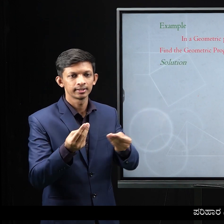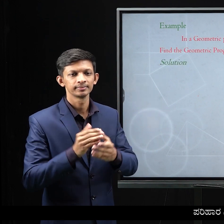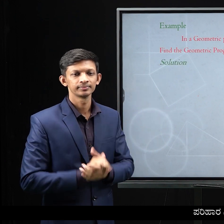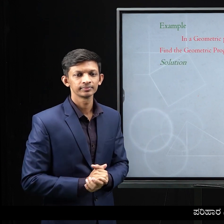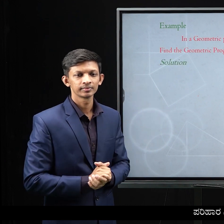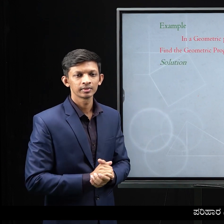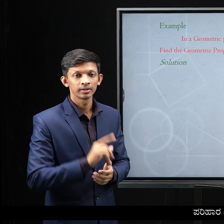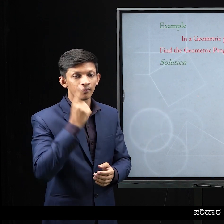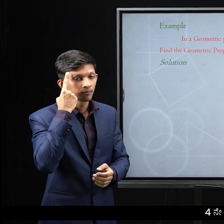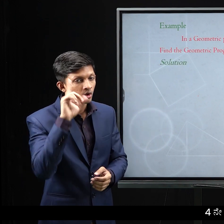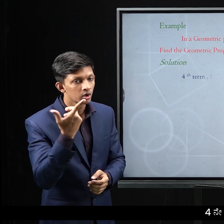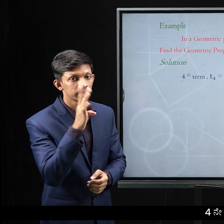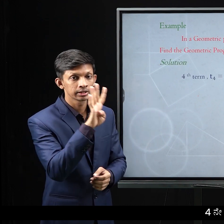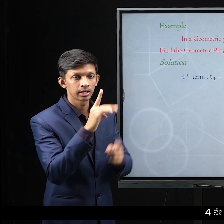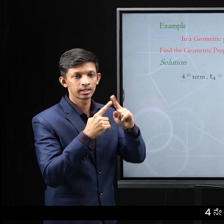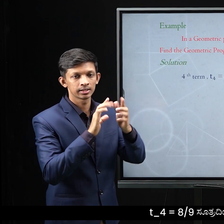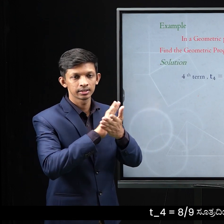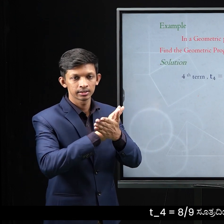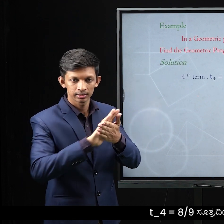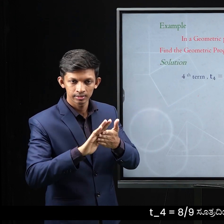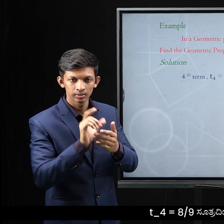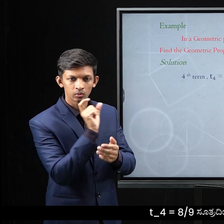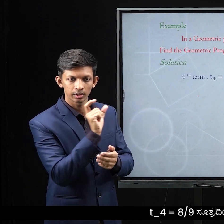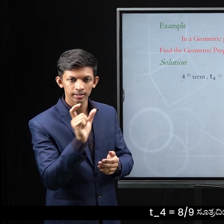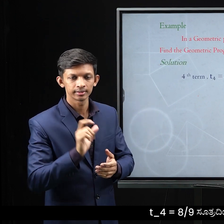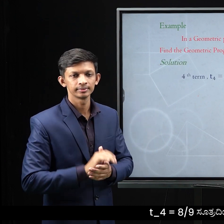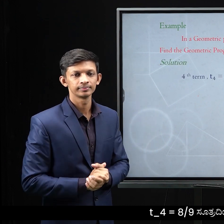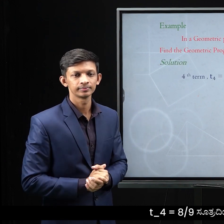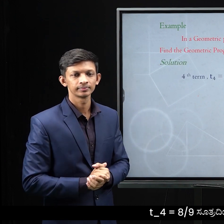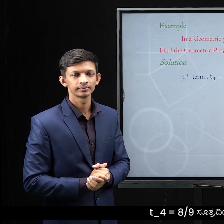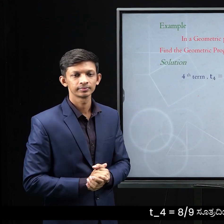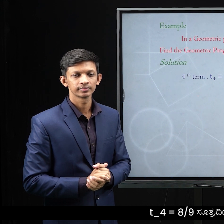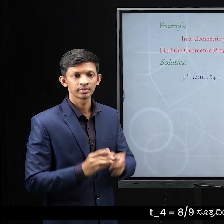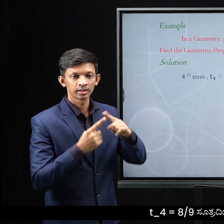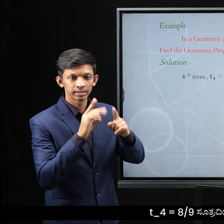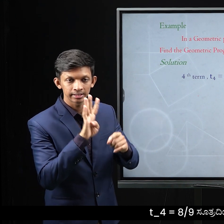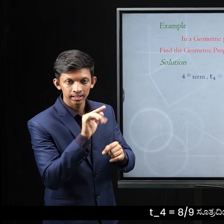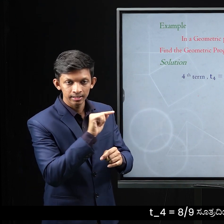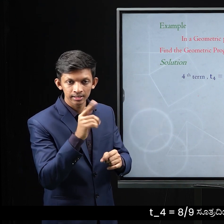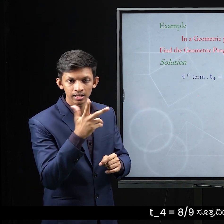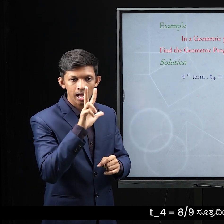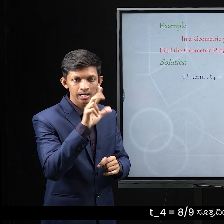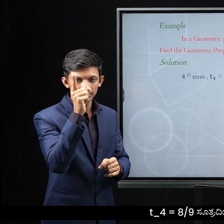ಪರಿಹಾರ ನೀಡಲಾಗಿದೆ. 4ನೇ ಅವಧಿಗೆ T4 ಈಕ್ವಲ್ ಟು 8/9 ಸೂತ್ರದಿಂದ ನಾವು